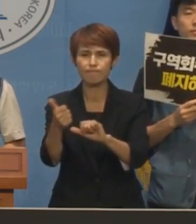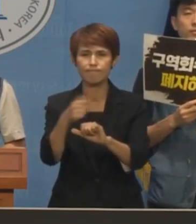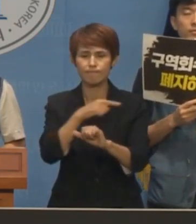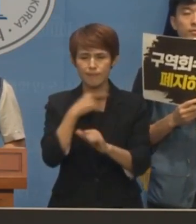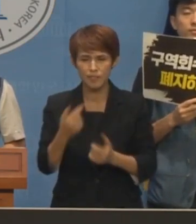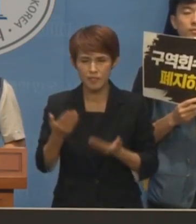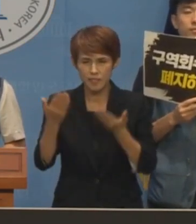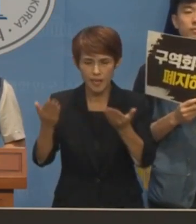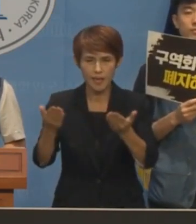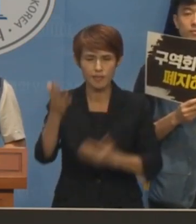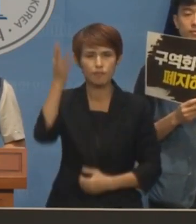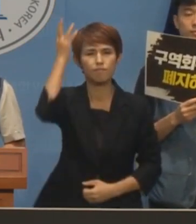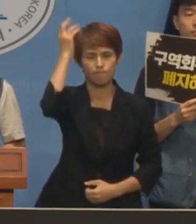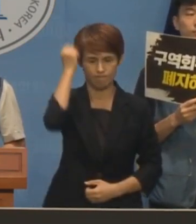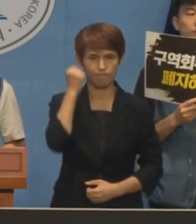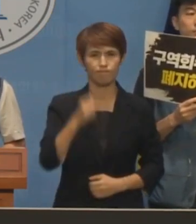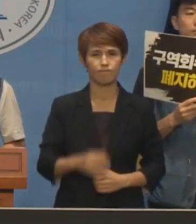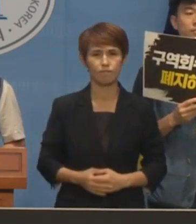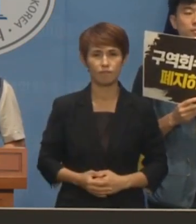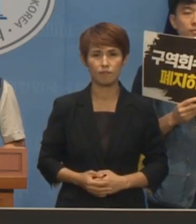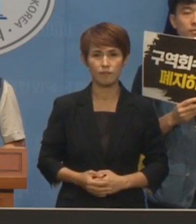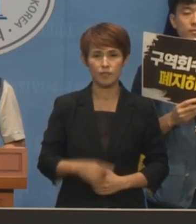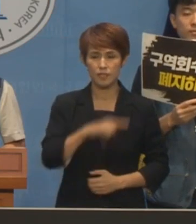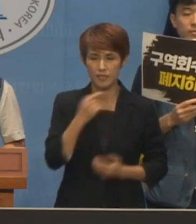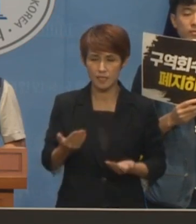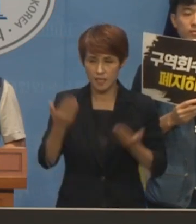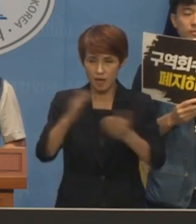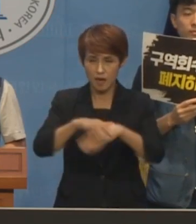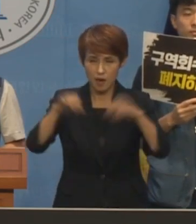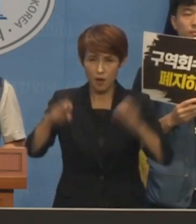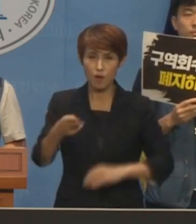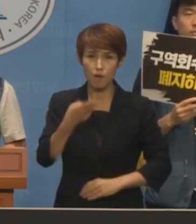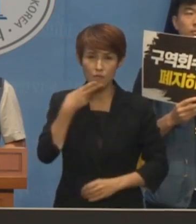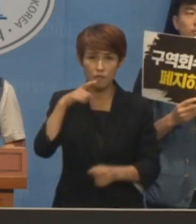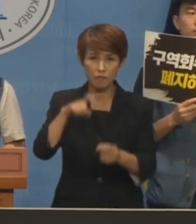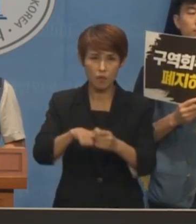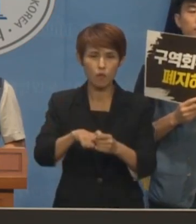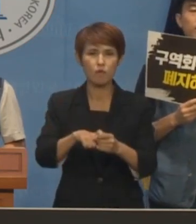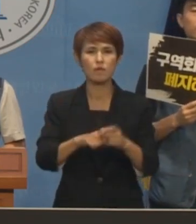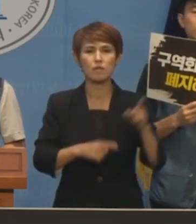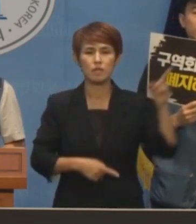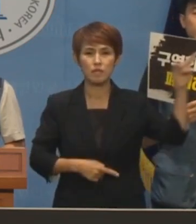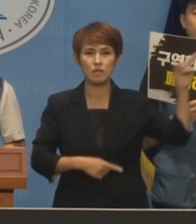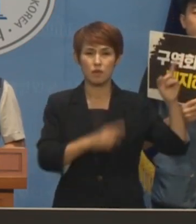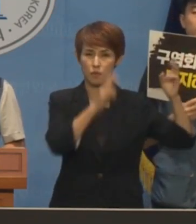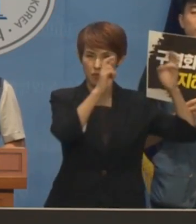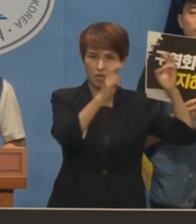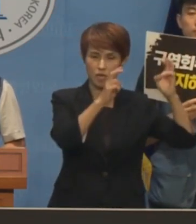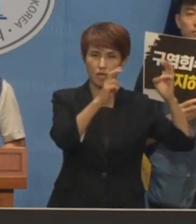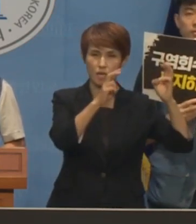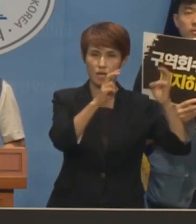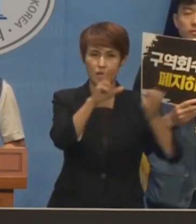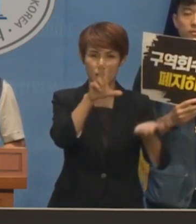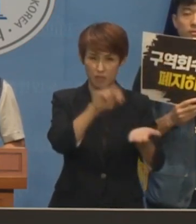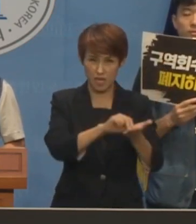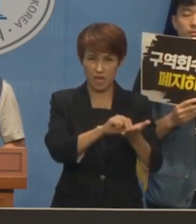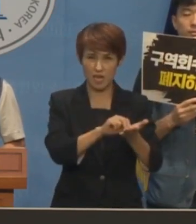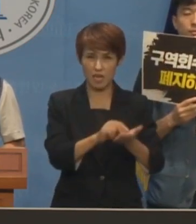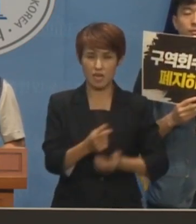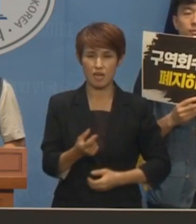그의 희생이 헛되지 않도록 우리 모두가 힘을 합쳐 쿠팡의 로켓배송이 낳은 비극을 멈춰야